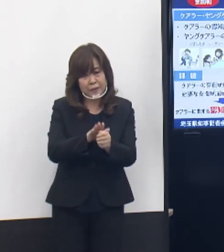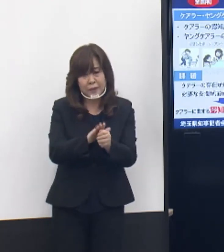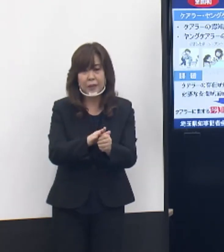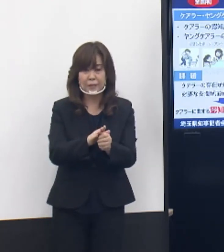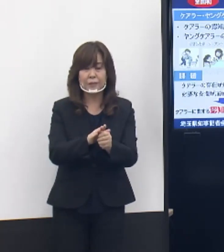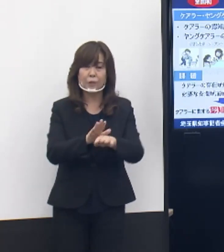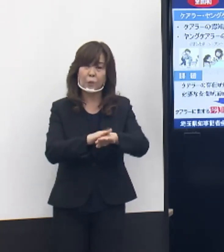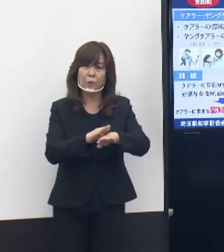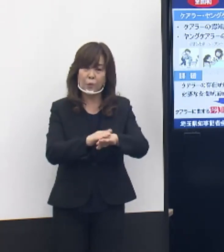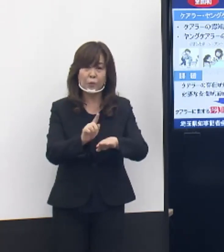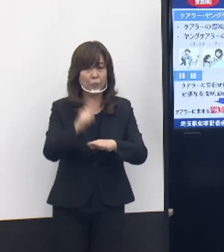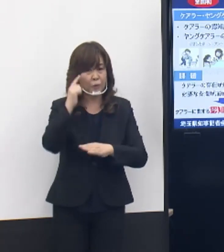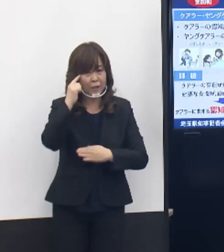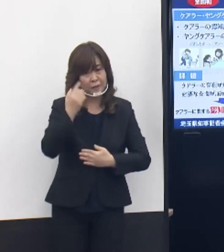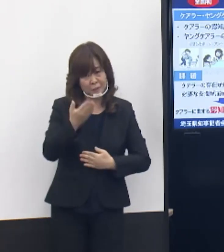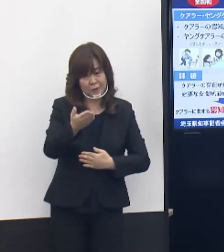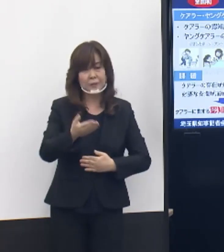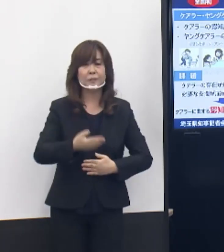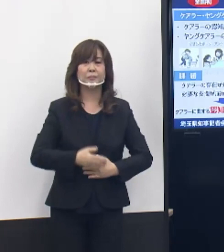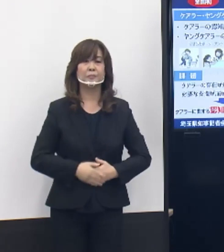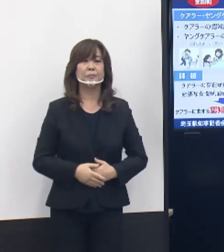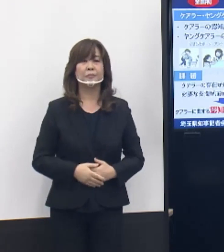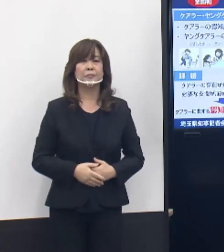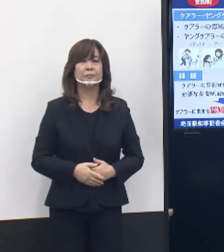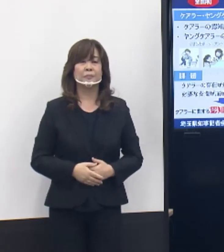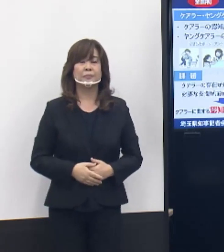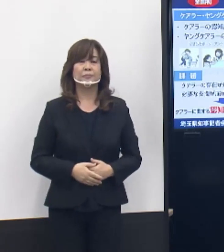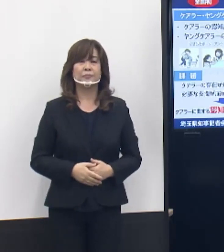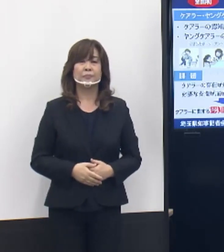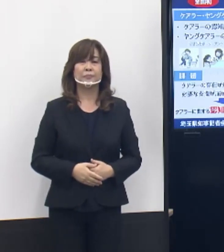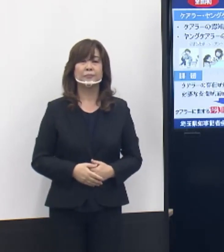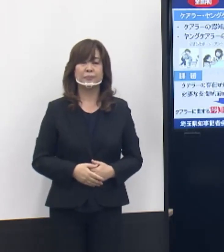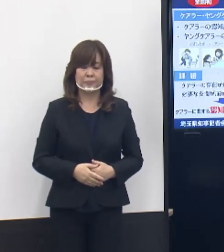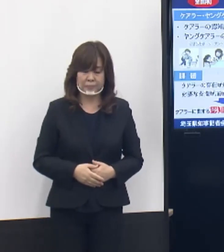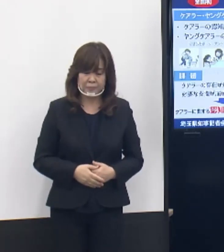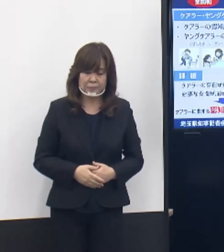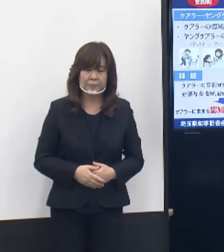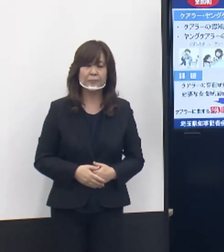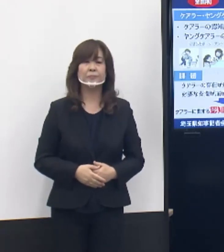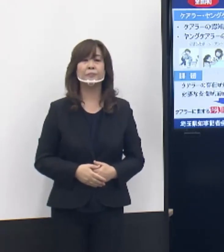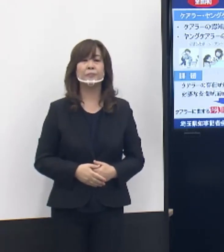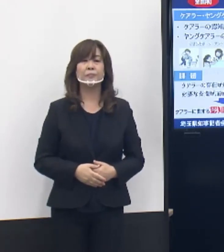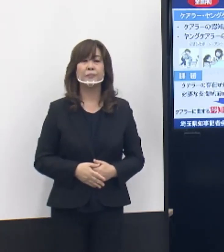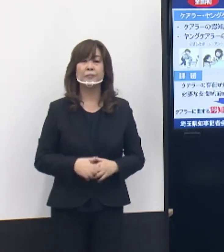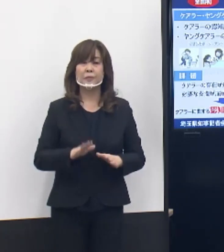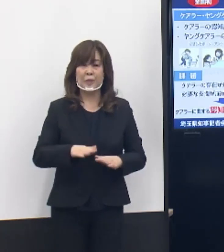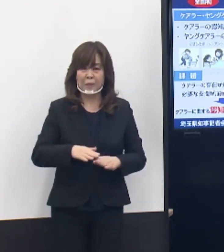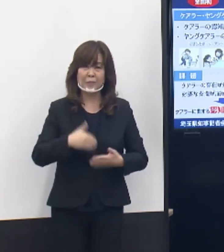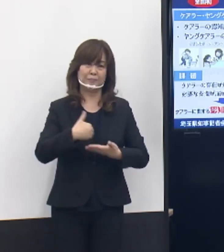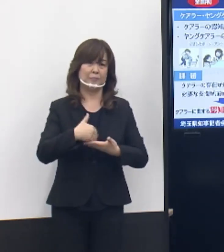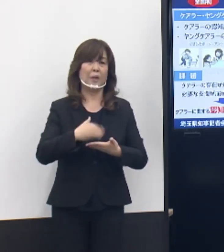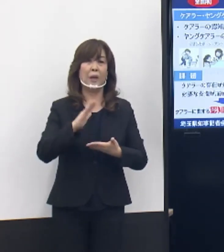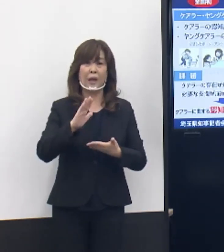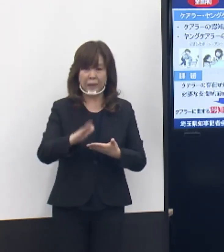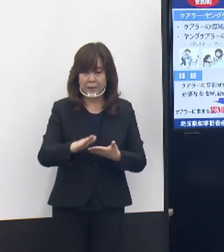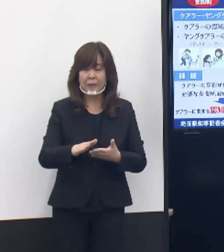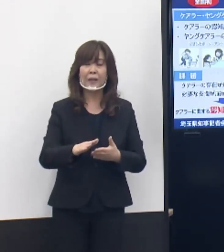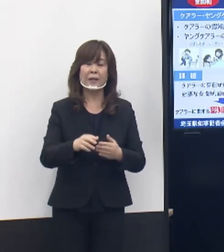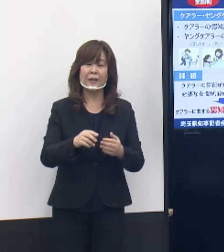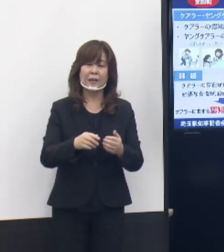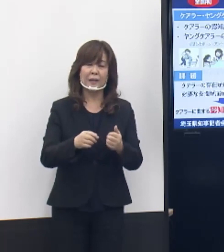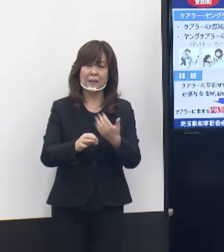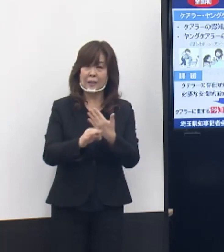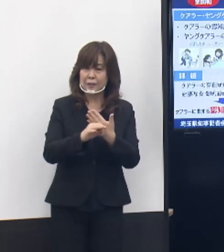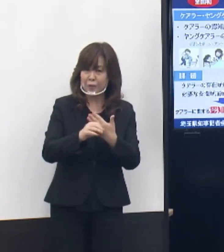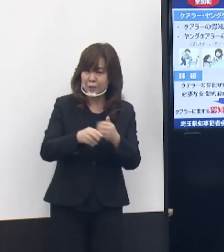と考えているか、今のお考えをお聞かせ願いますか。 今ご指摘があった DV や、貧困